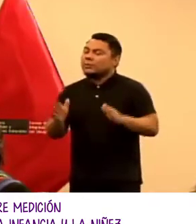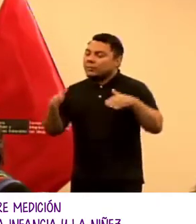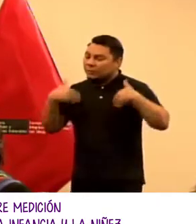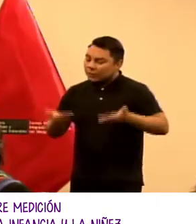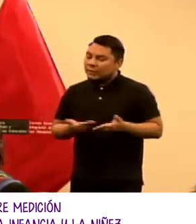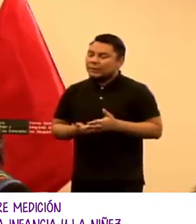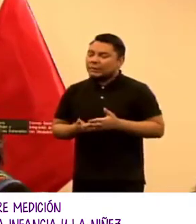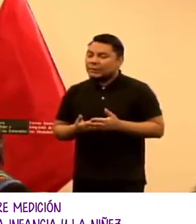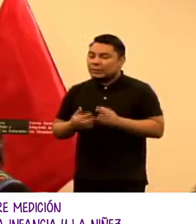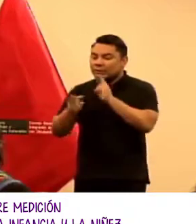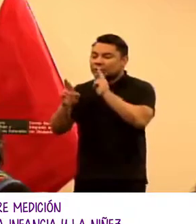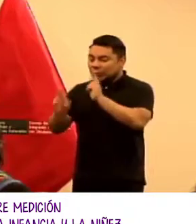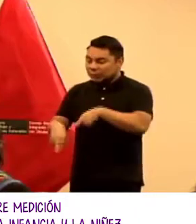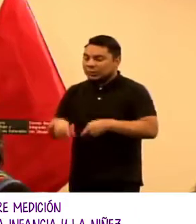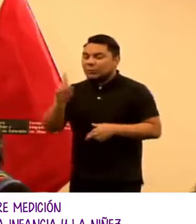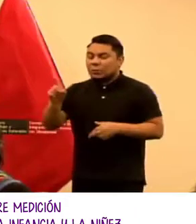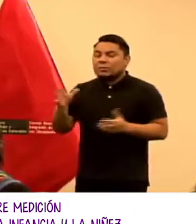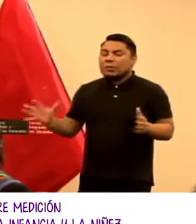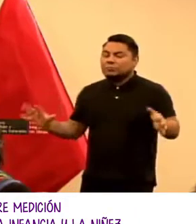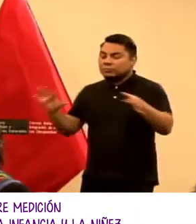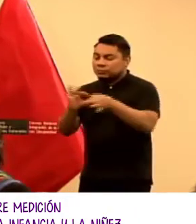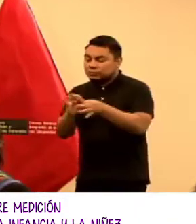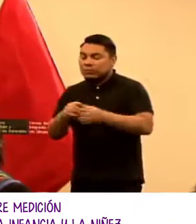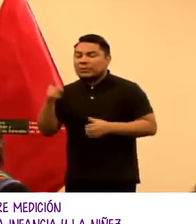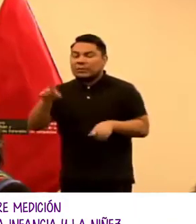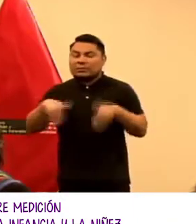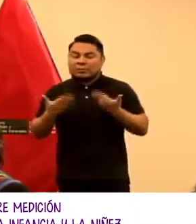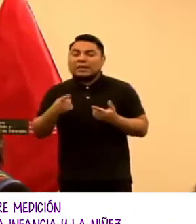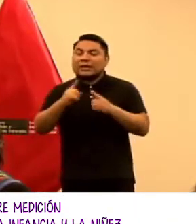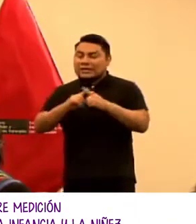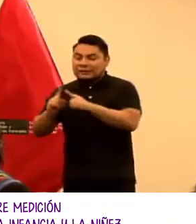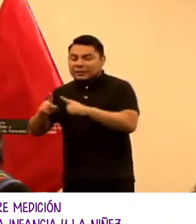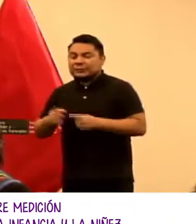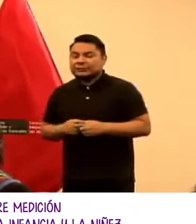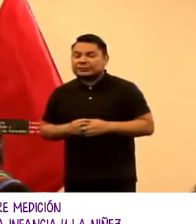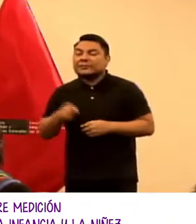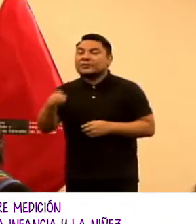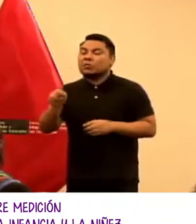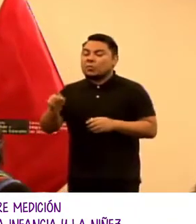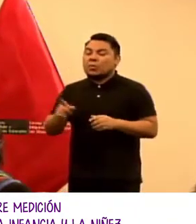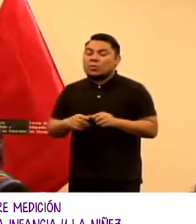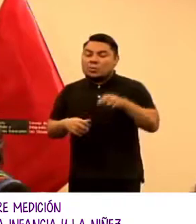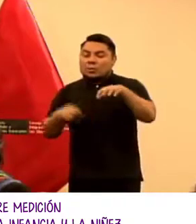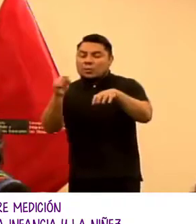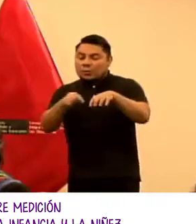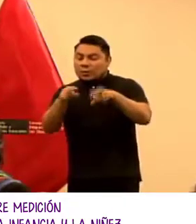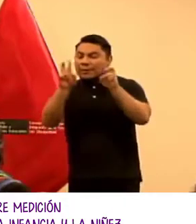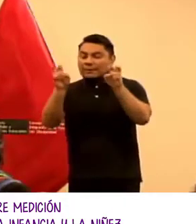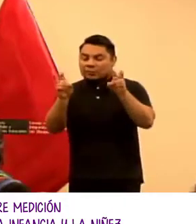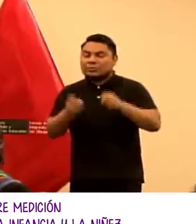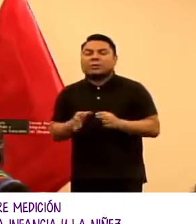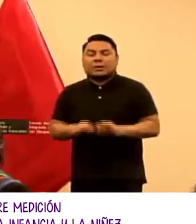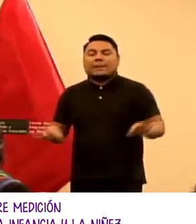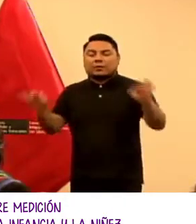puede resultar de una combinación de dificultades funcionales diferentes. Es un ámbito muy, muy